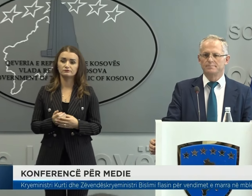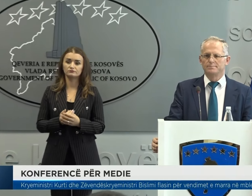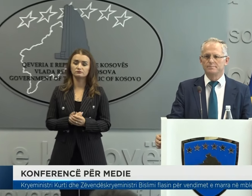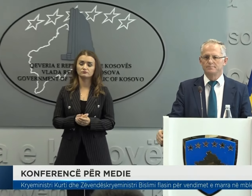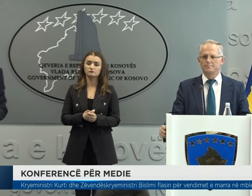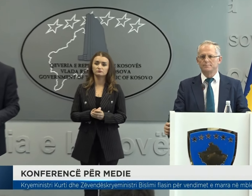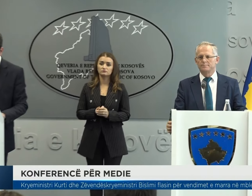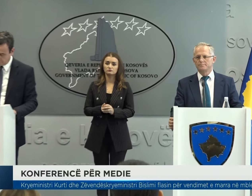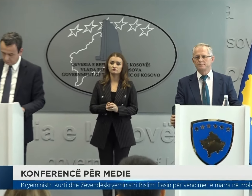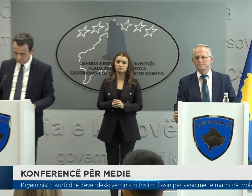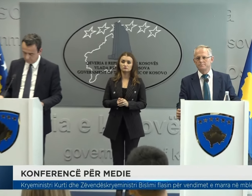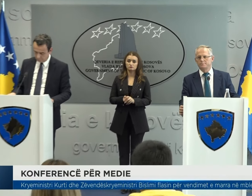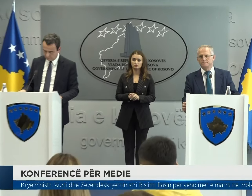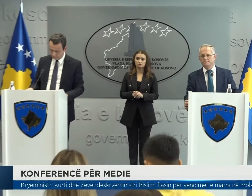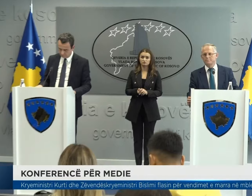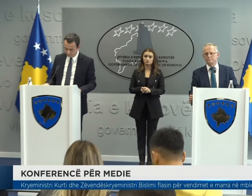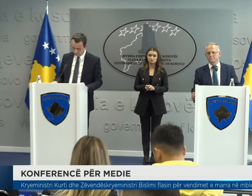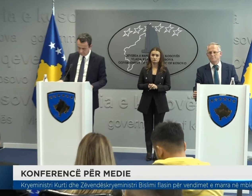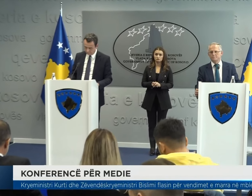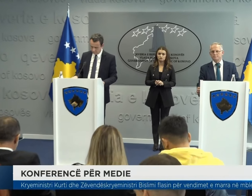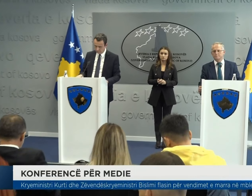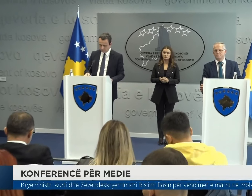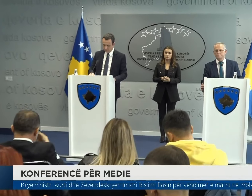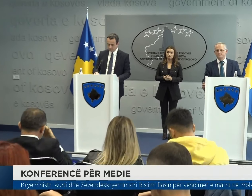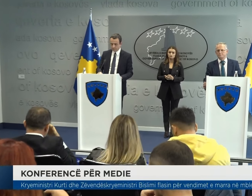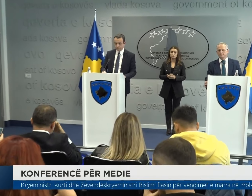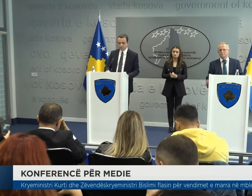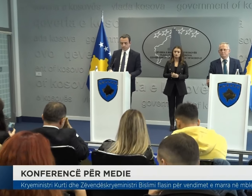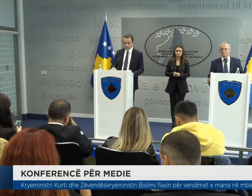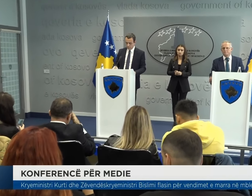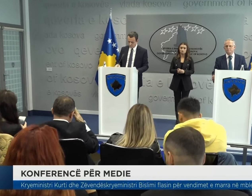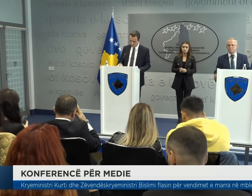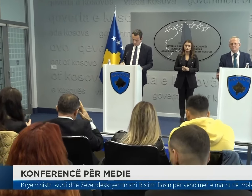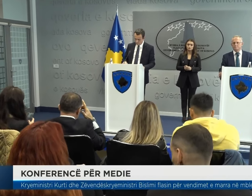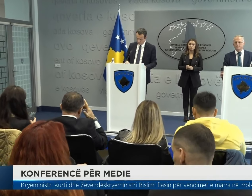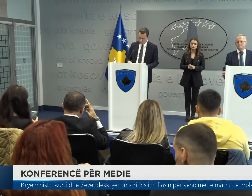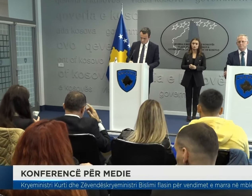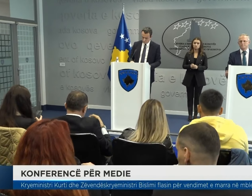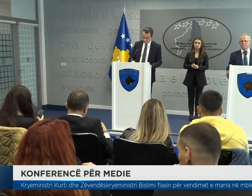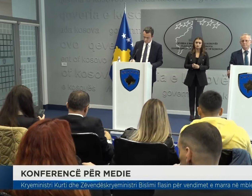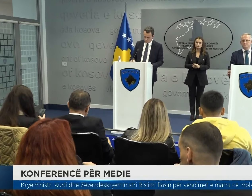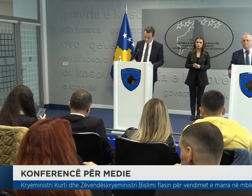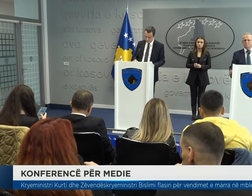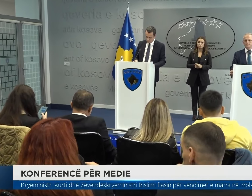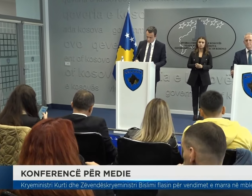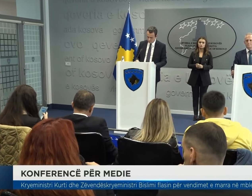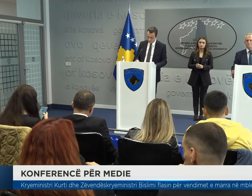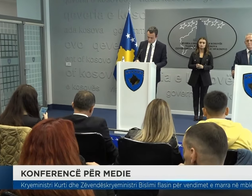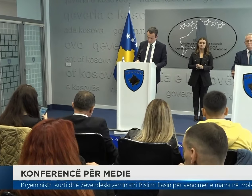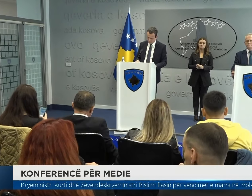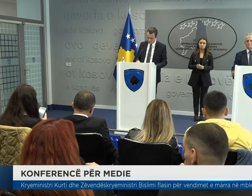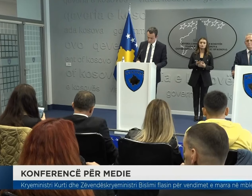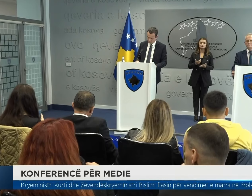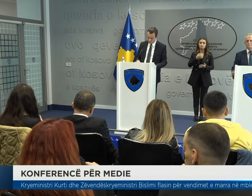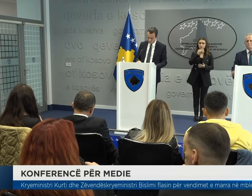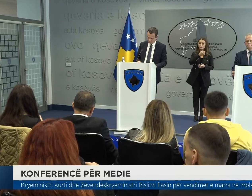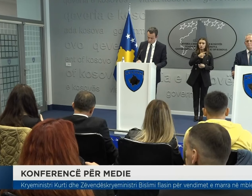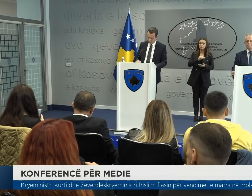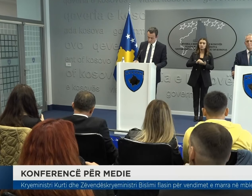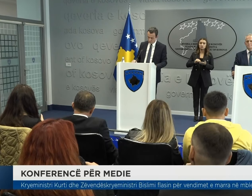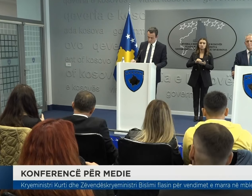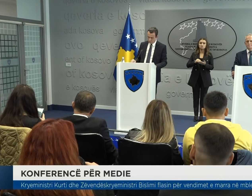Përshëndetje, Dorontina Blikbashi, gazetare në televizionin Duga Gjini. Nëse mundeni me na tregu se kush është duke e përfaqësu